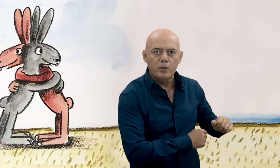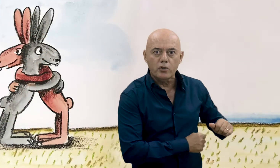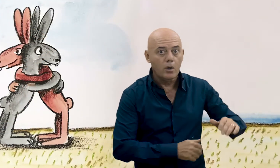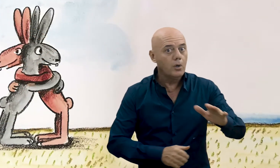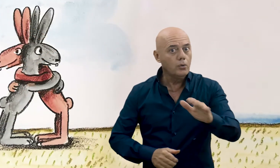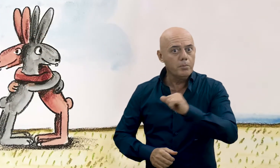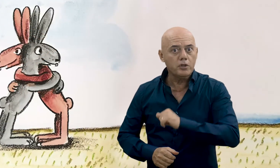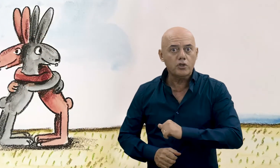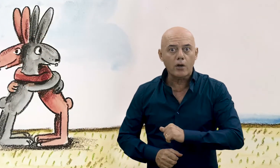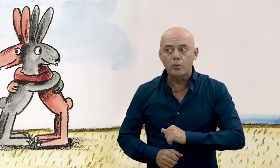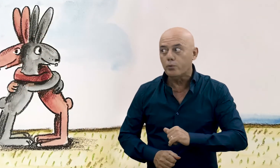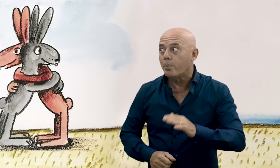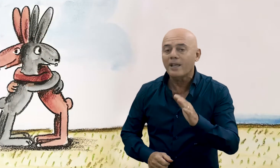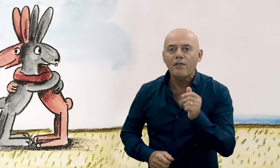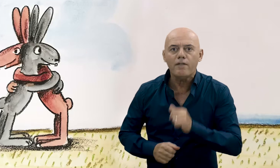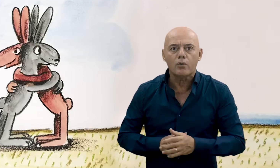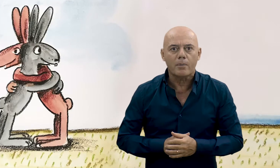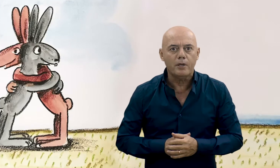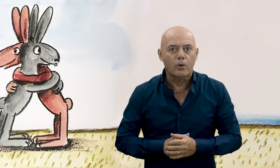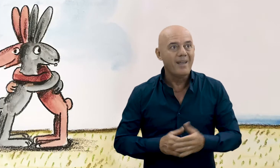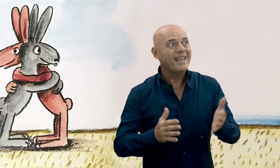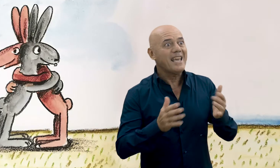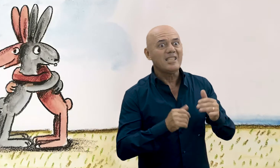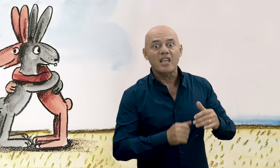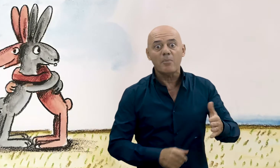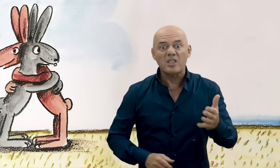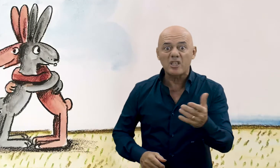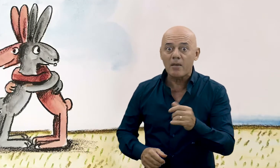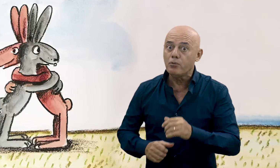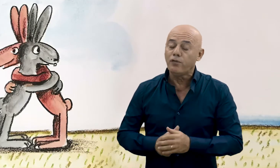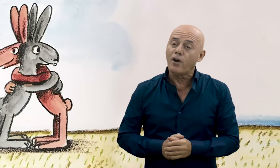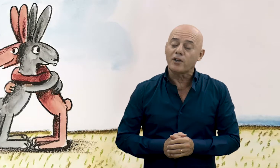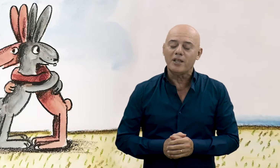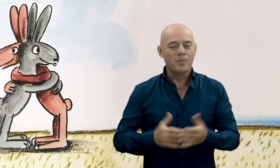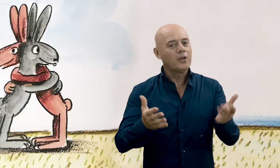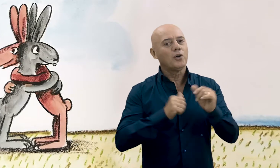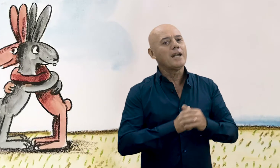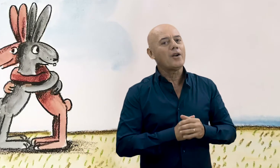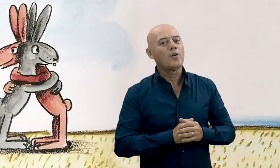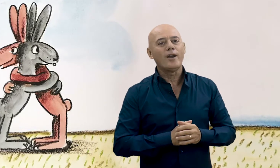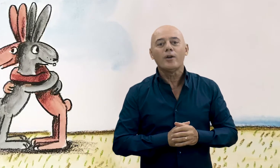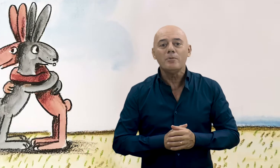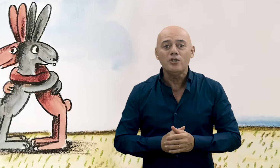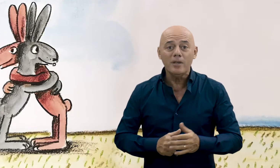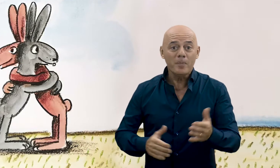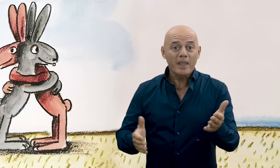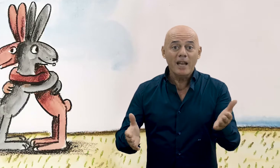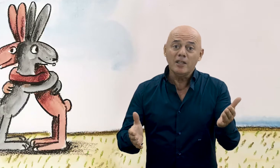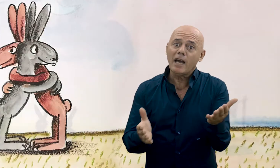Bigio non bisticciarono più perché avevano capito che insieme si è più forti. Tornarono allora amici e litigarono